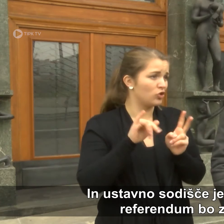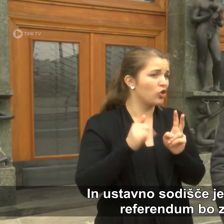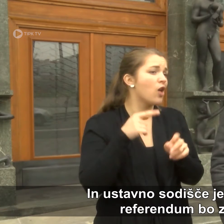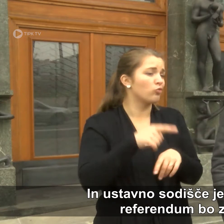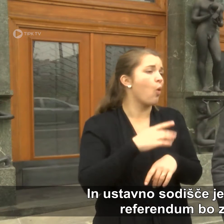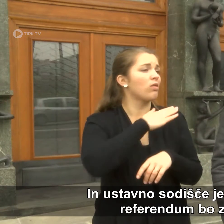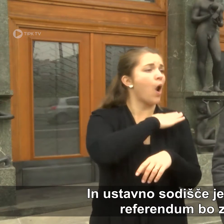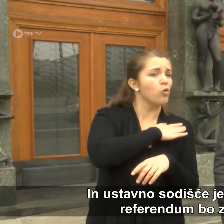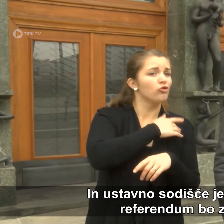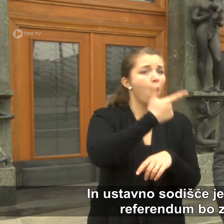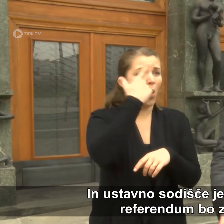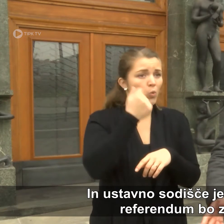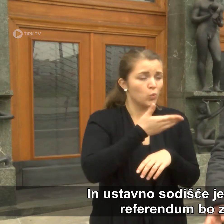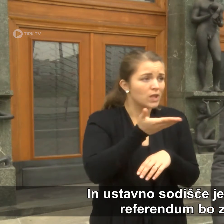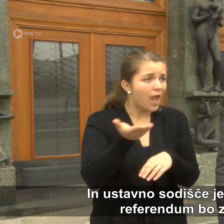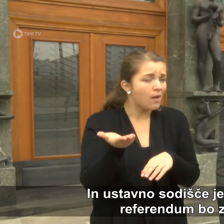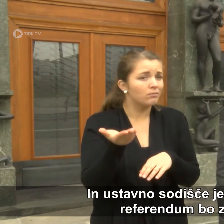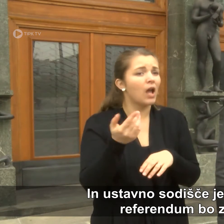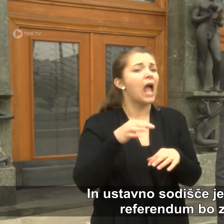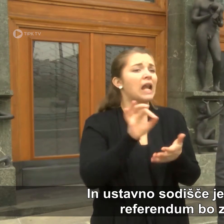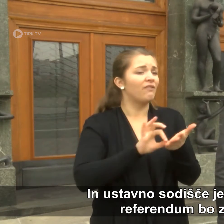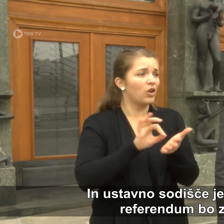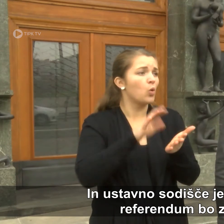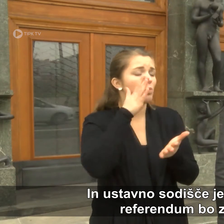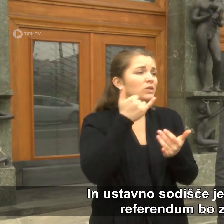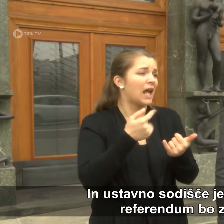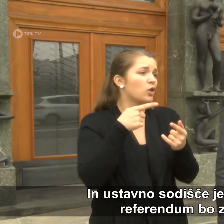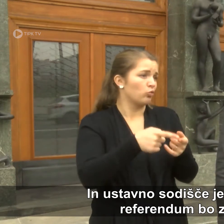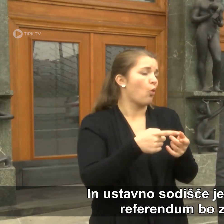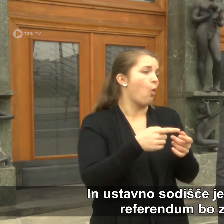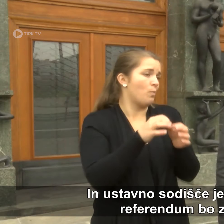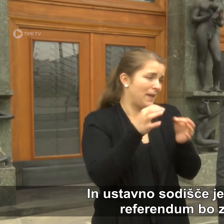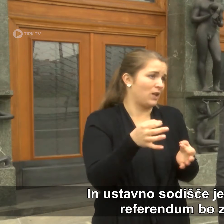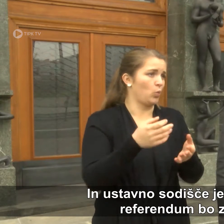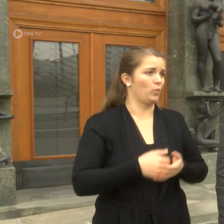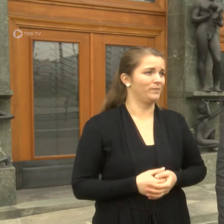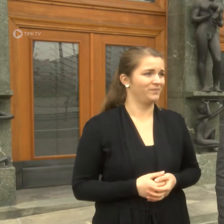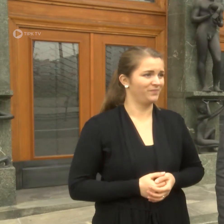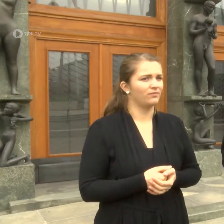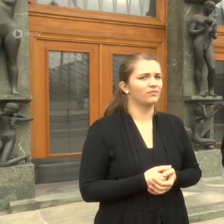naložilo ljudem. Referendum bo zdaj to meril.